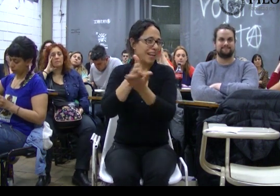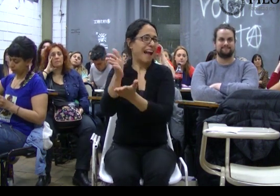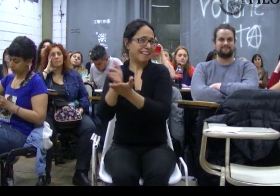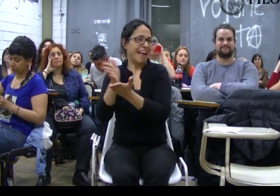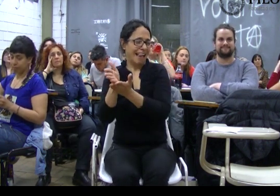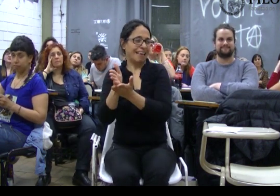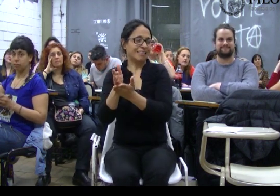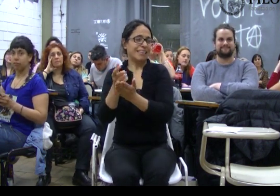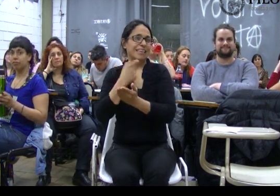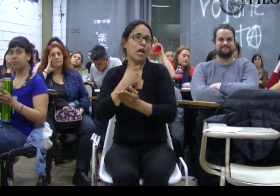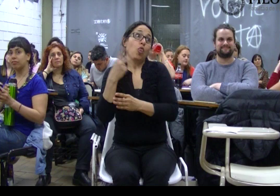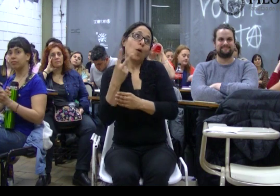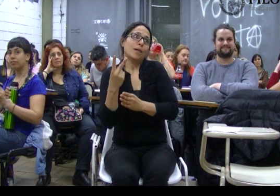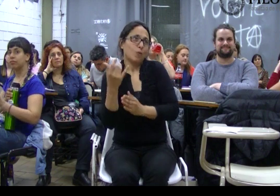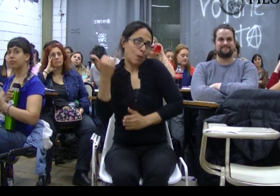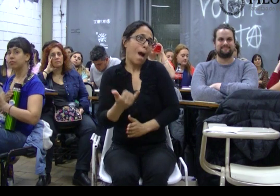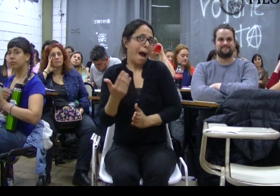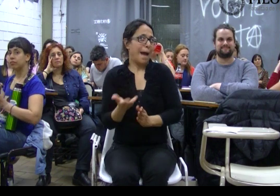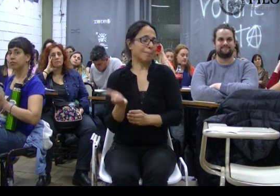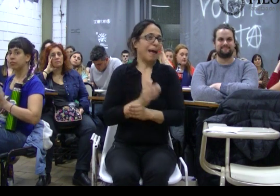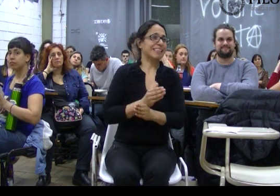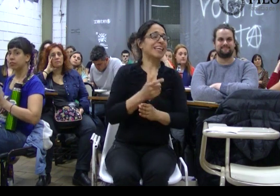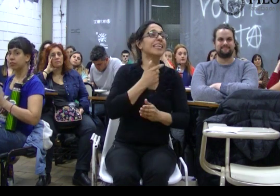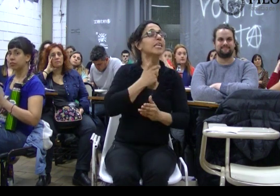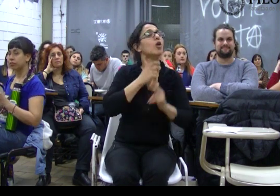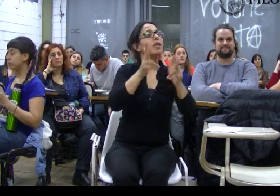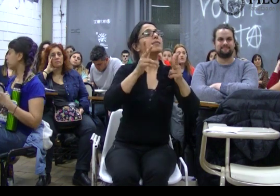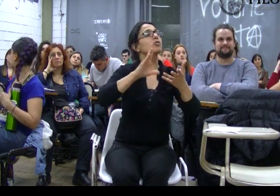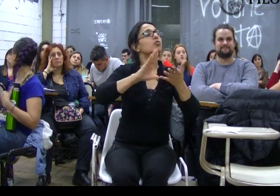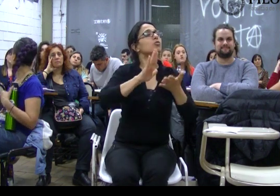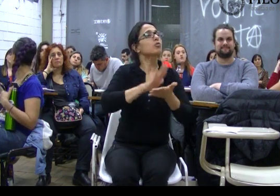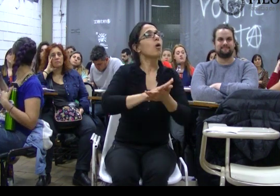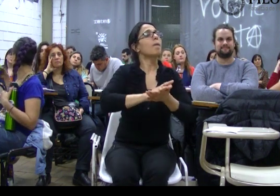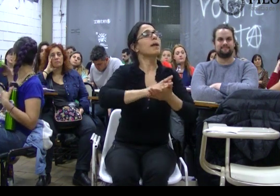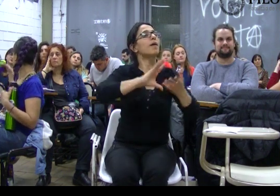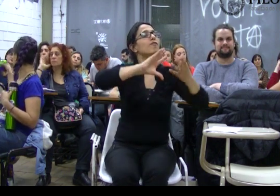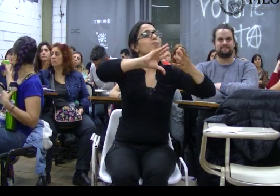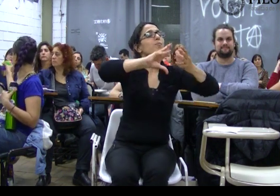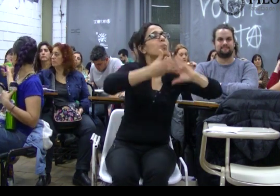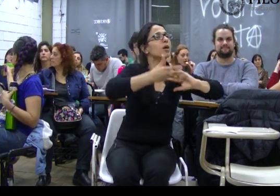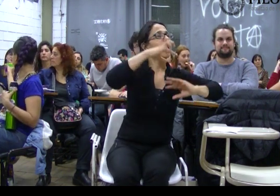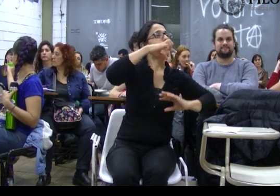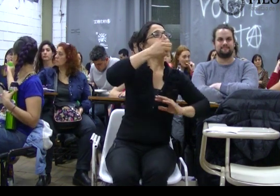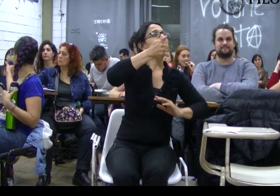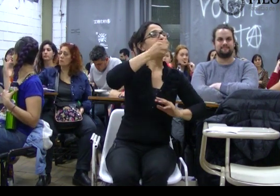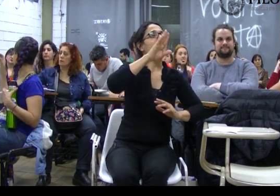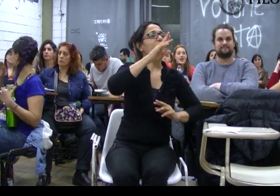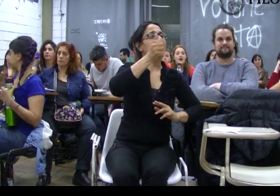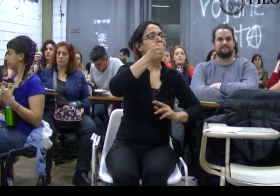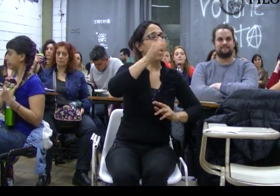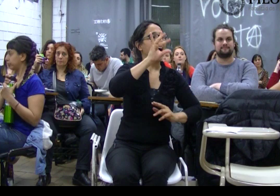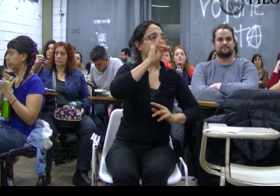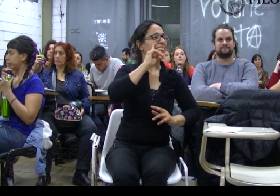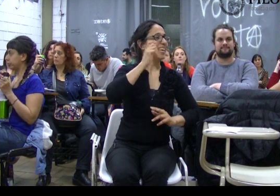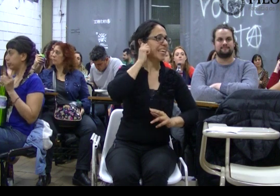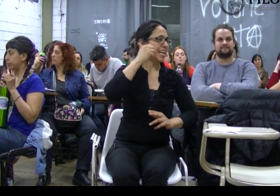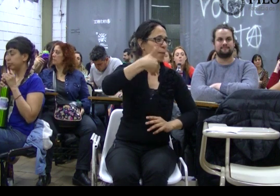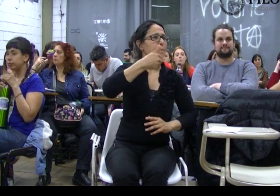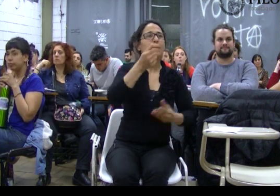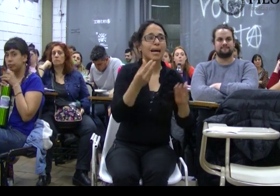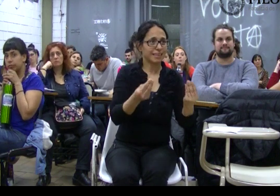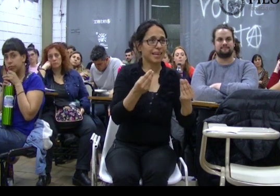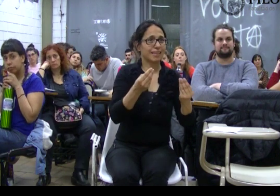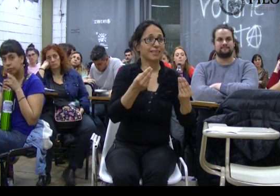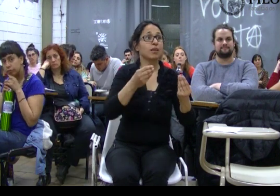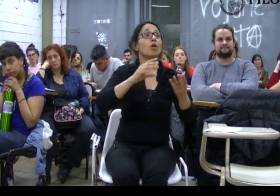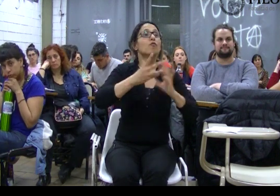también me gustaría tomar el tema del paradigma. Nosotros trabajamos desde, digamos, los nuevos,